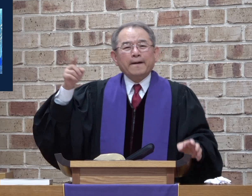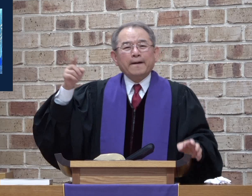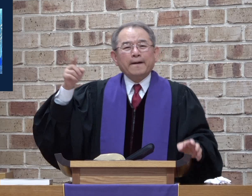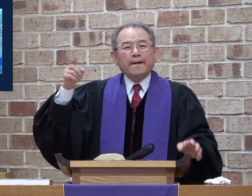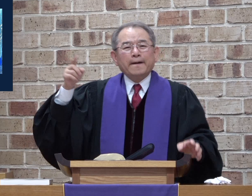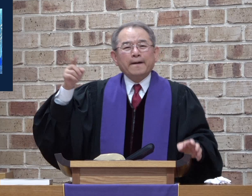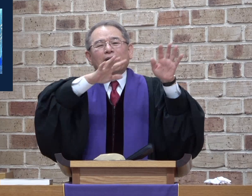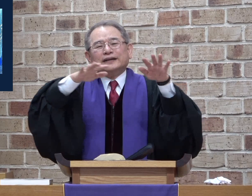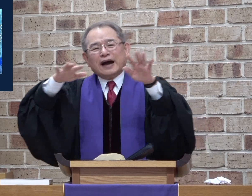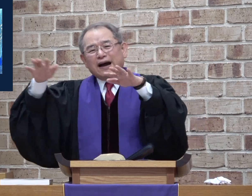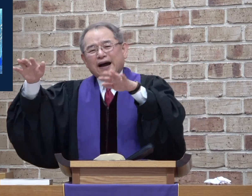또한